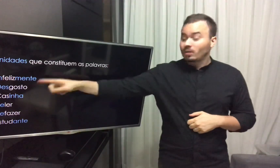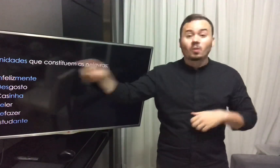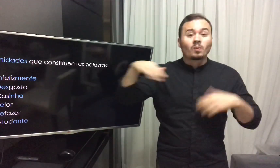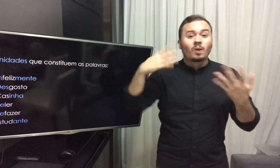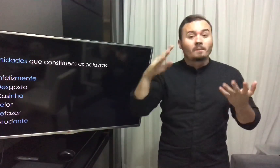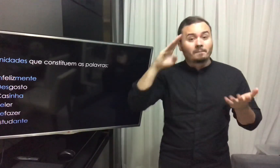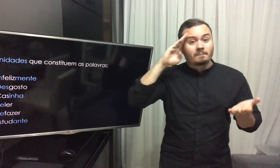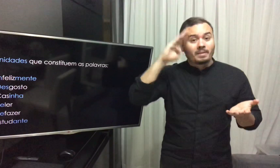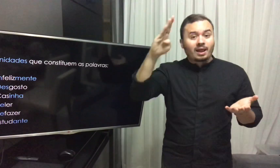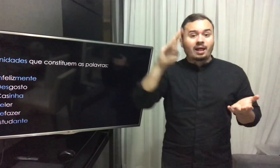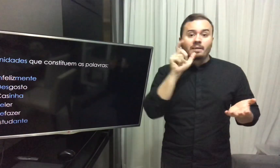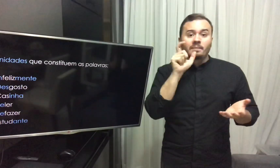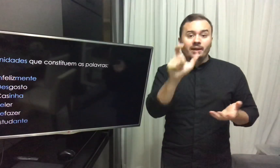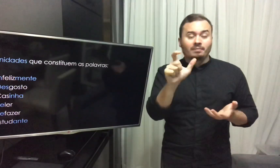A gente tem aqui, por exemplo,